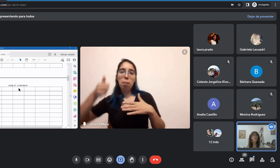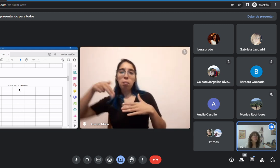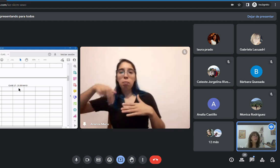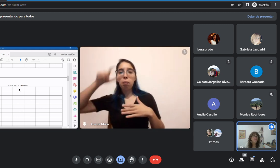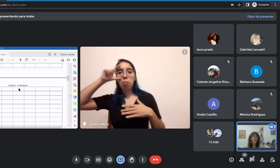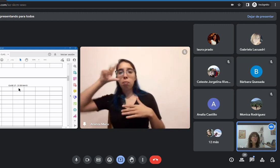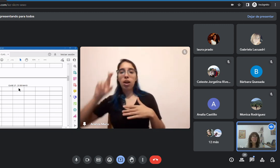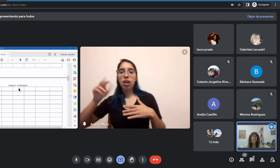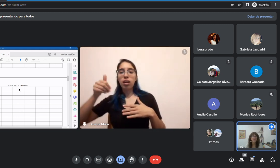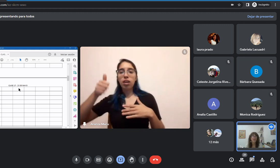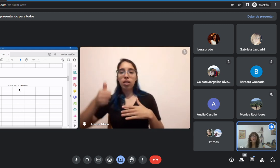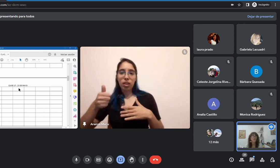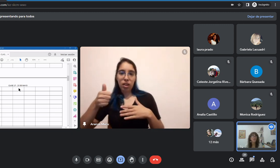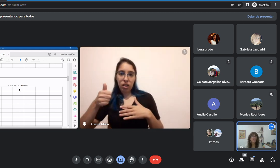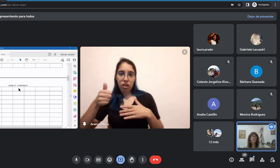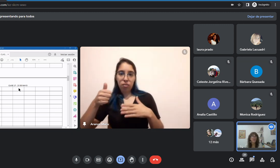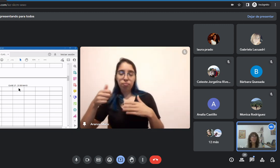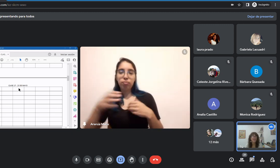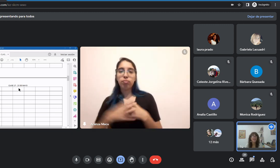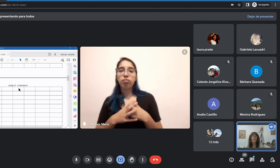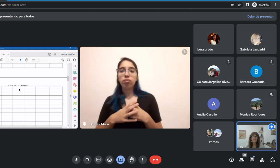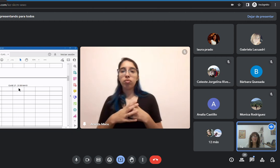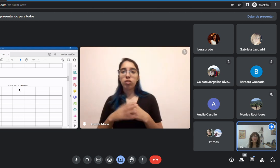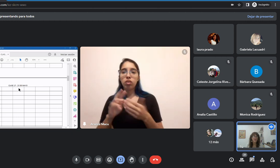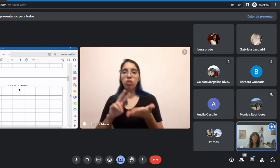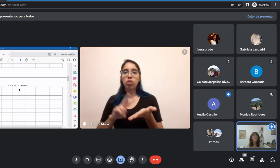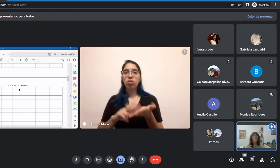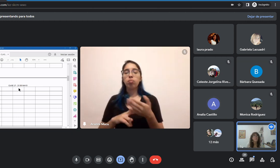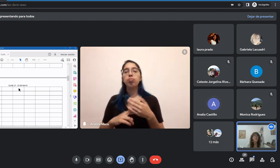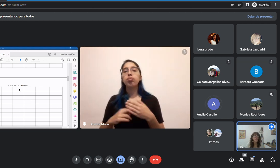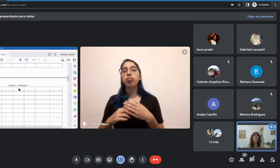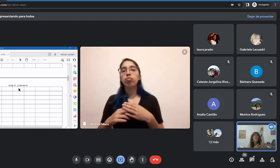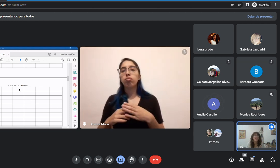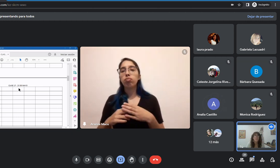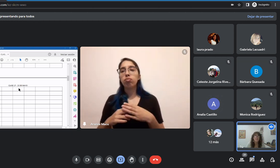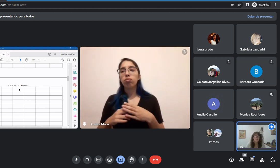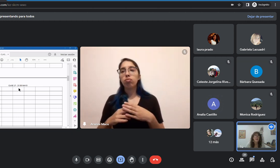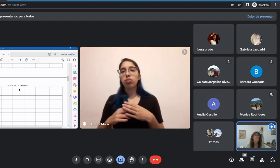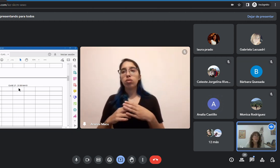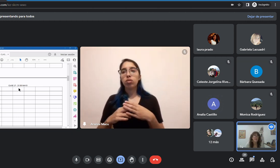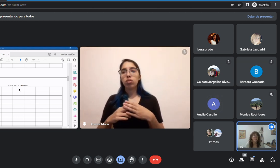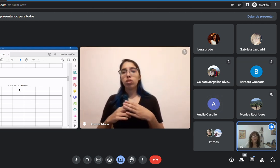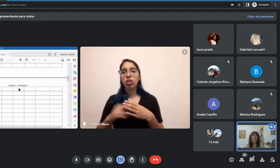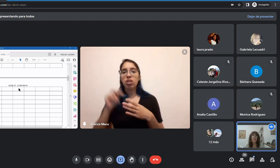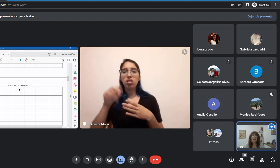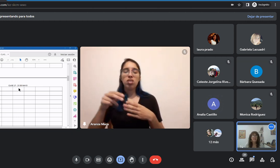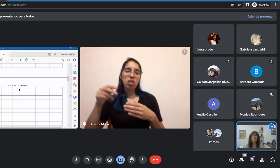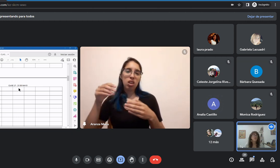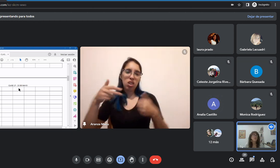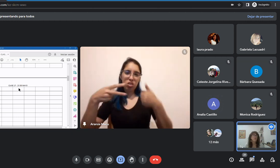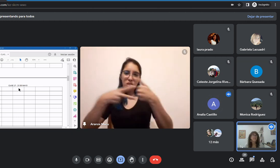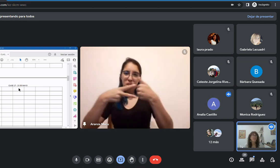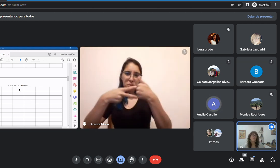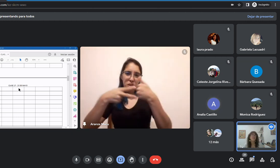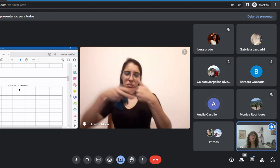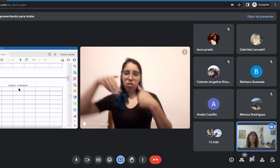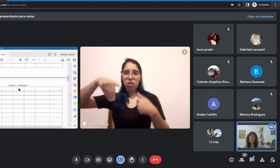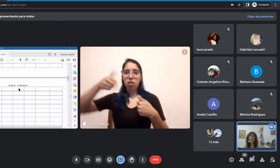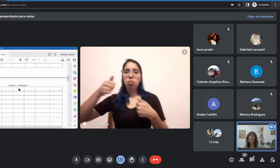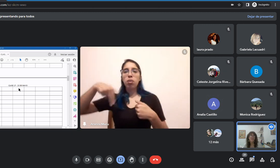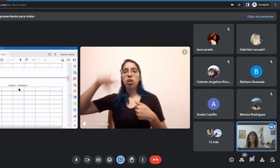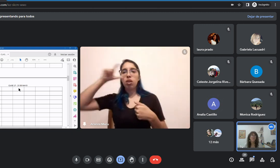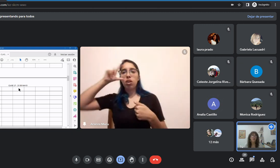va a traducir, le suena redundante. Tantas veces, capaz que en una misma oración hay dos veces mente. Entonces puede ser de